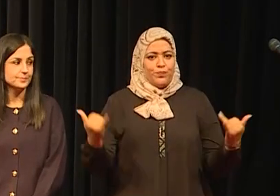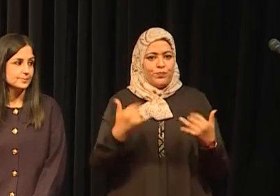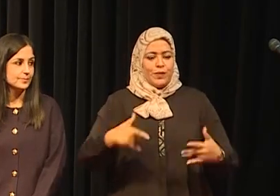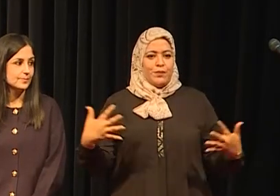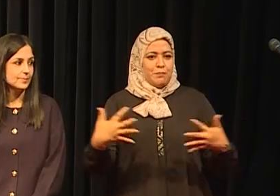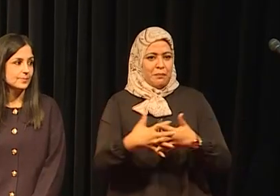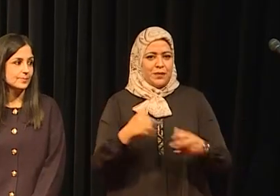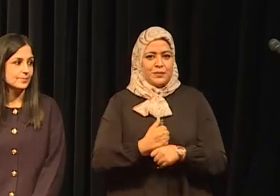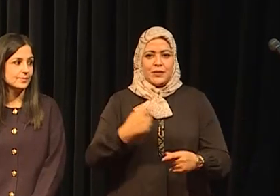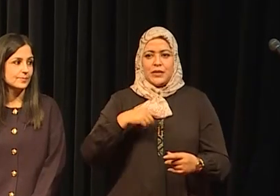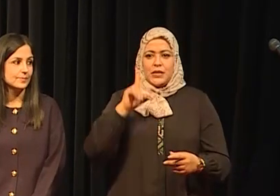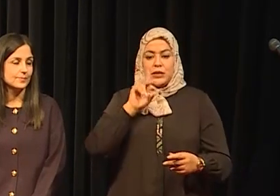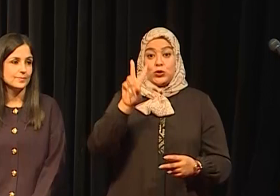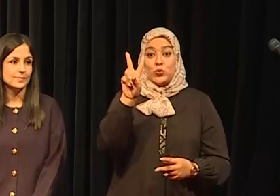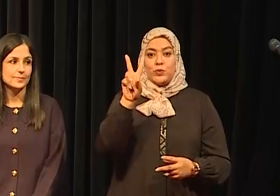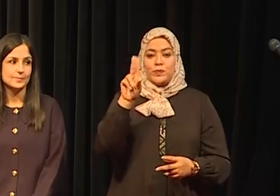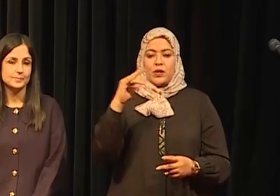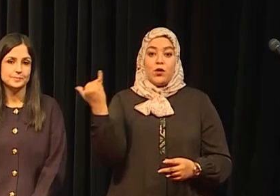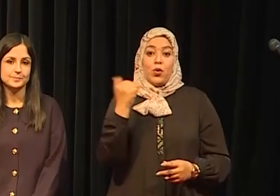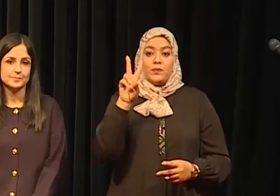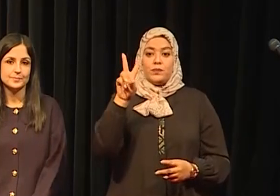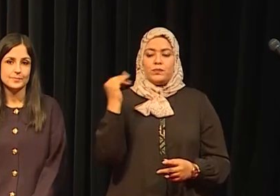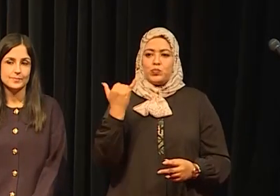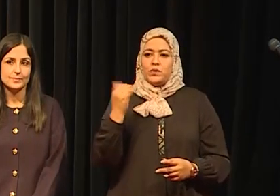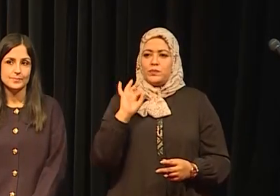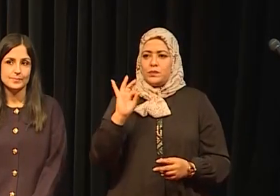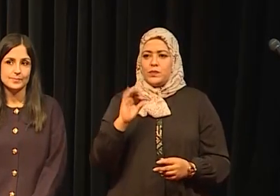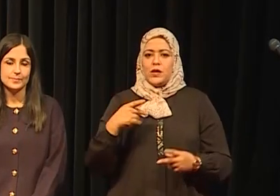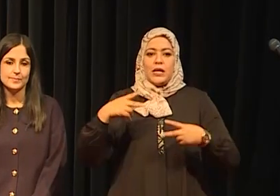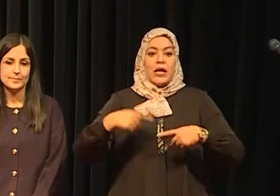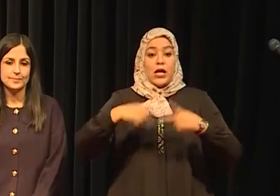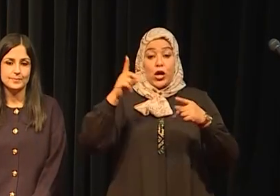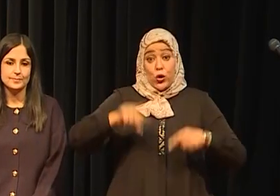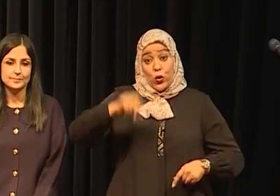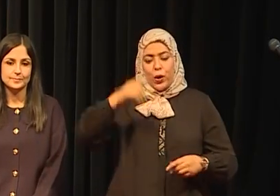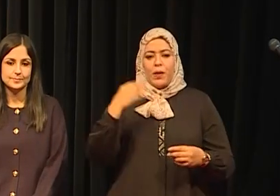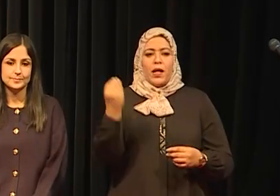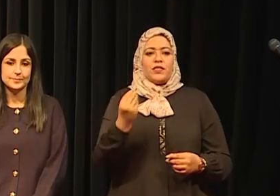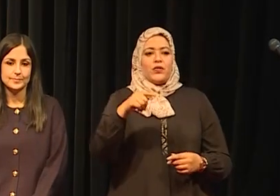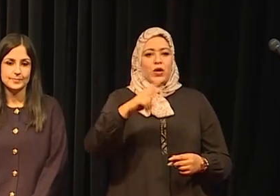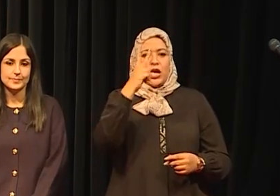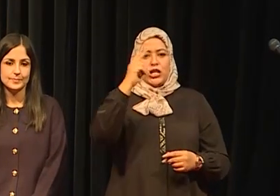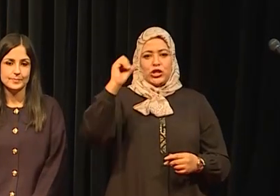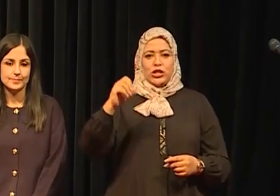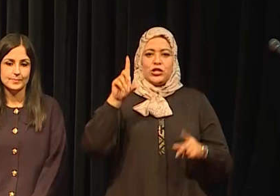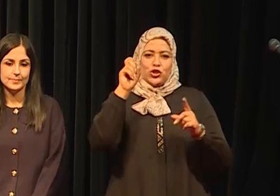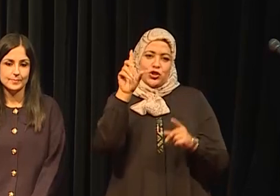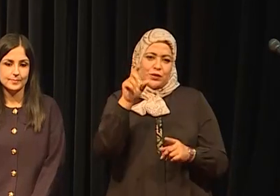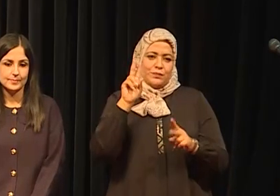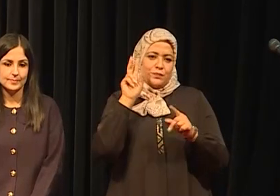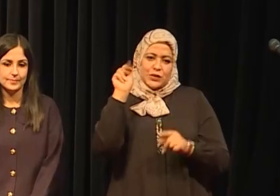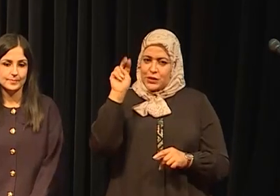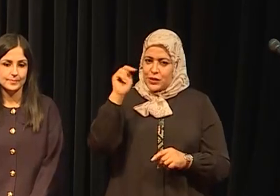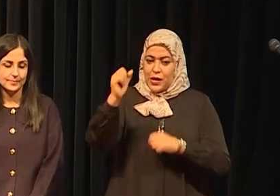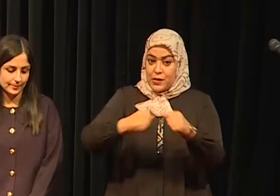ارتبط بمناسبتين هامتين: تحديد اليوم العالمي للطفل يوم 20 نوفمبر من